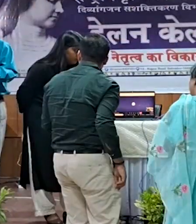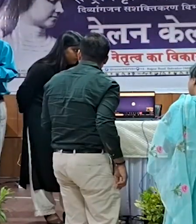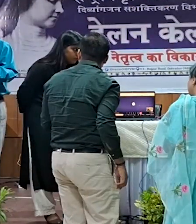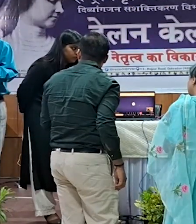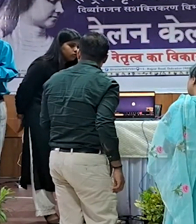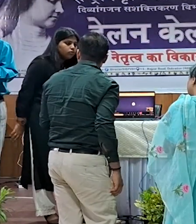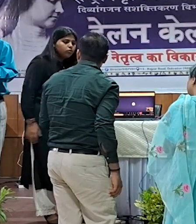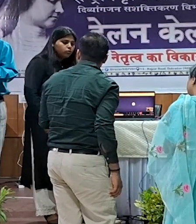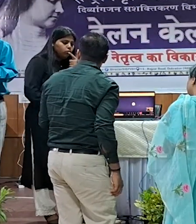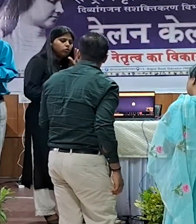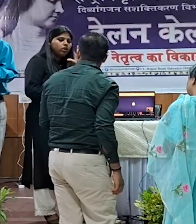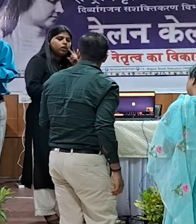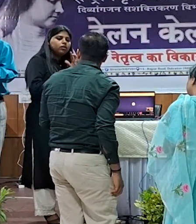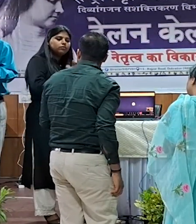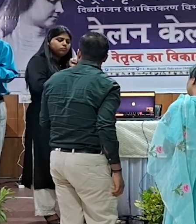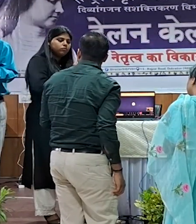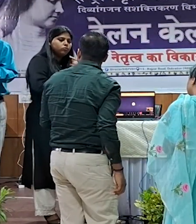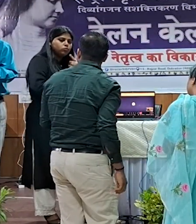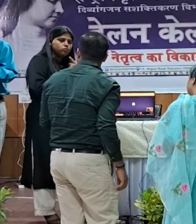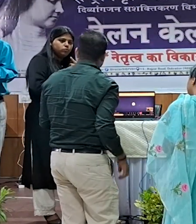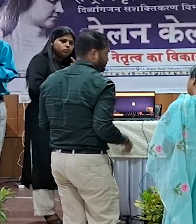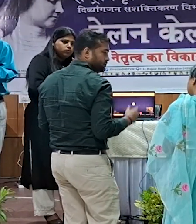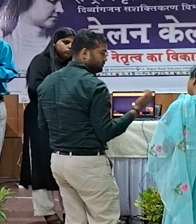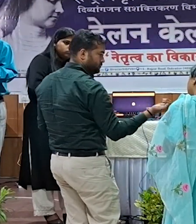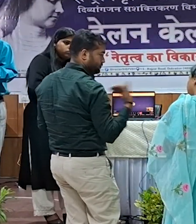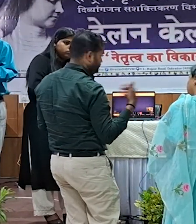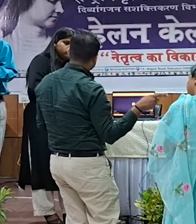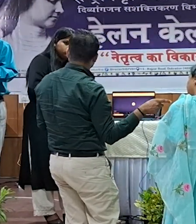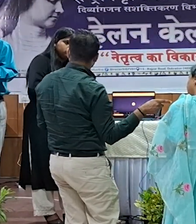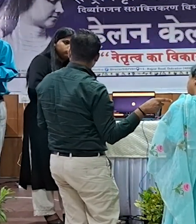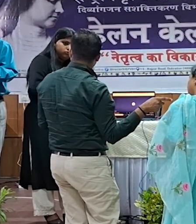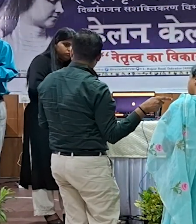जी, मैं सभी का आभार प्रकट करता हूँ।